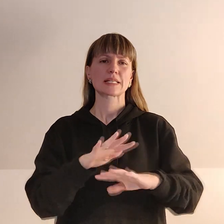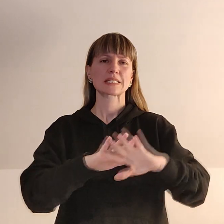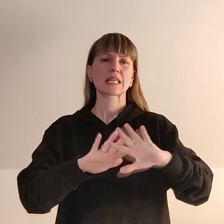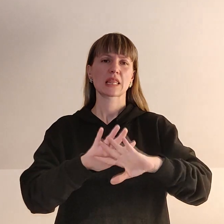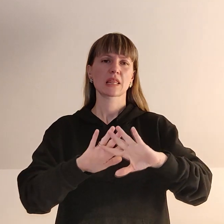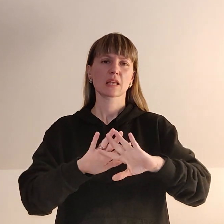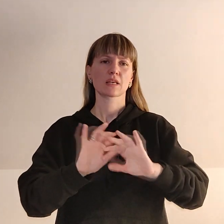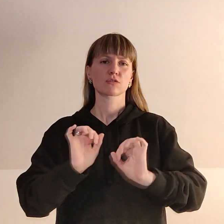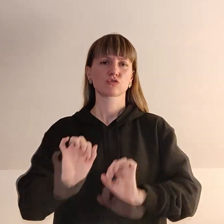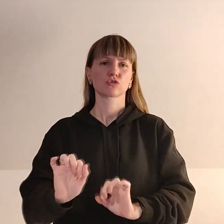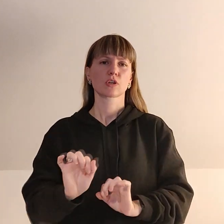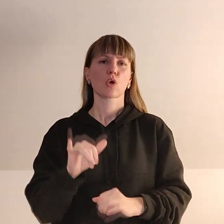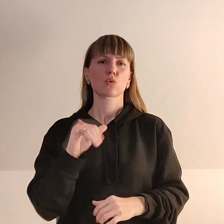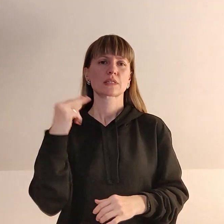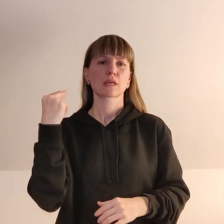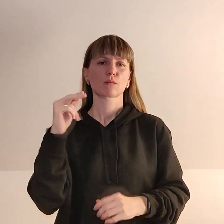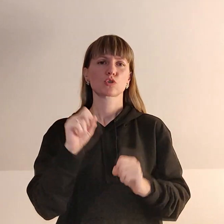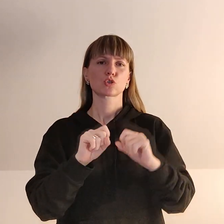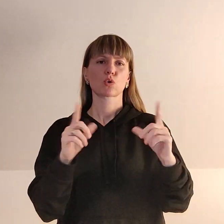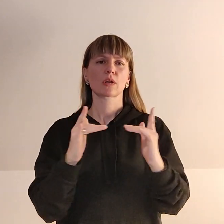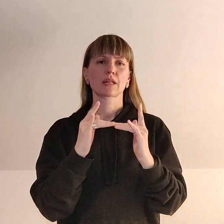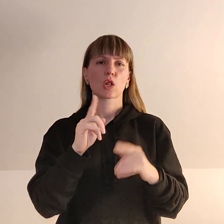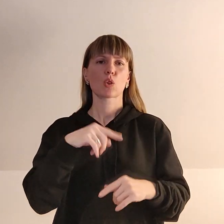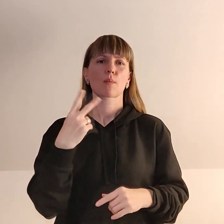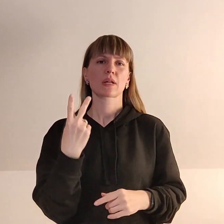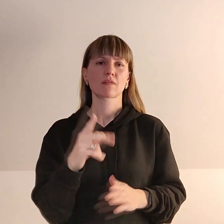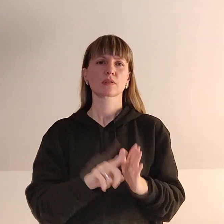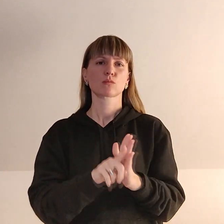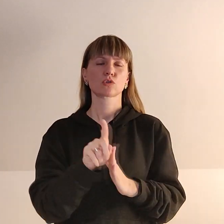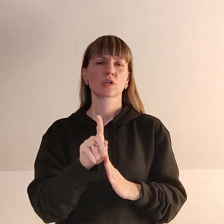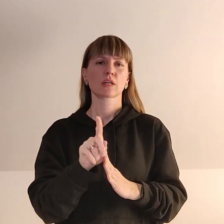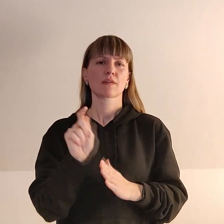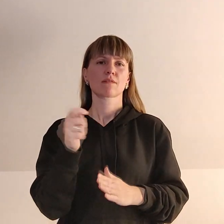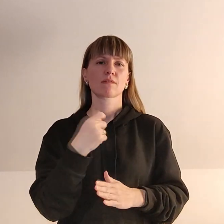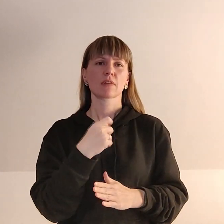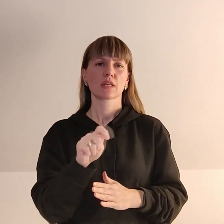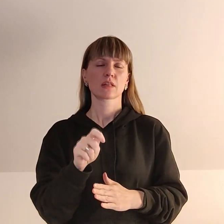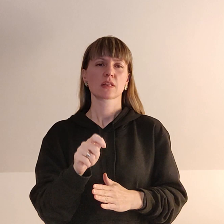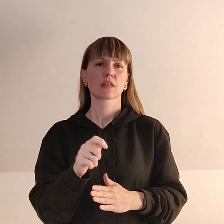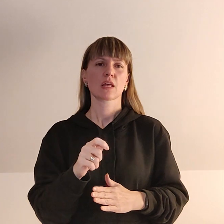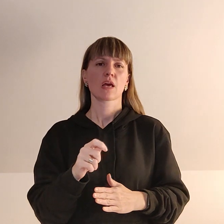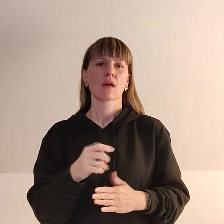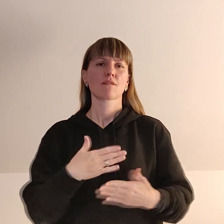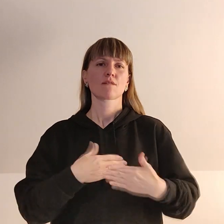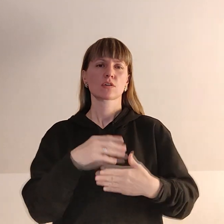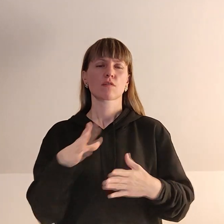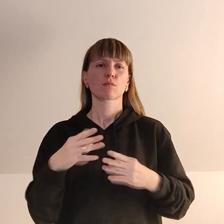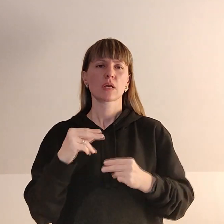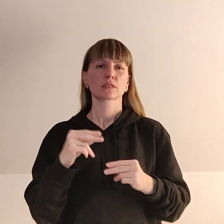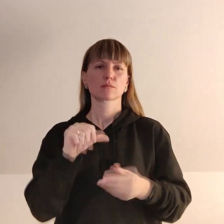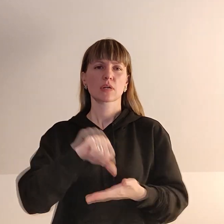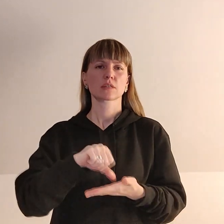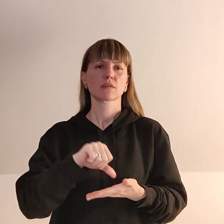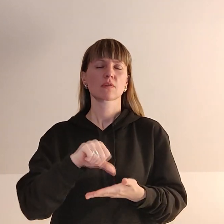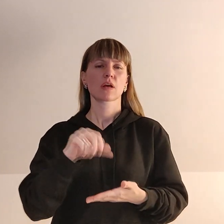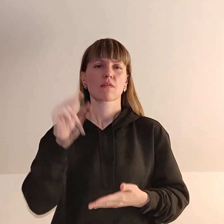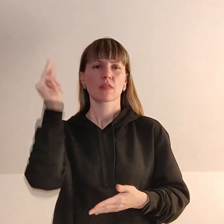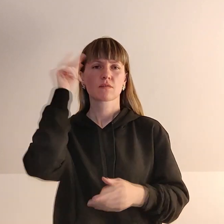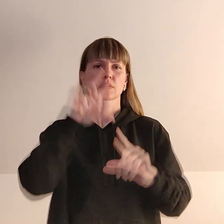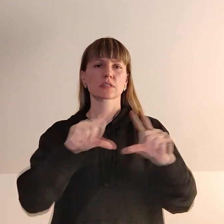У Запорізькій школі-інтернаті номер 2 з початку війни волонтери разом із працівниками навчального закладу намагаються усіляко наблизити